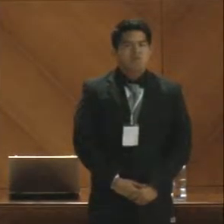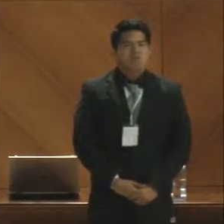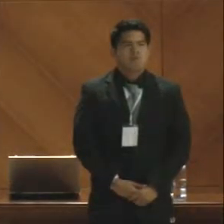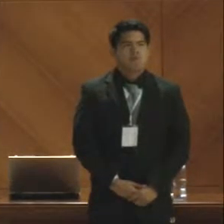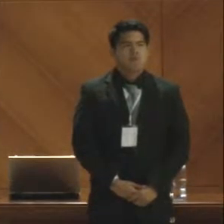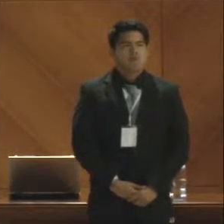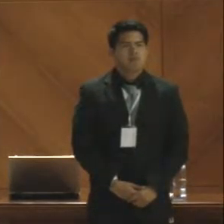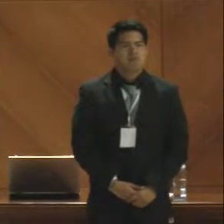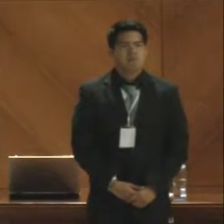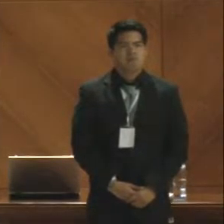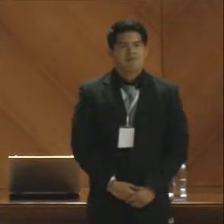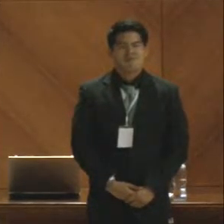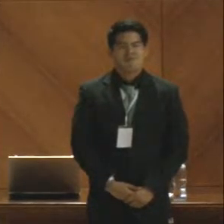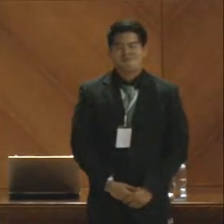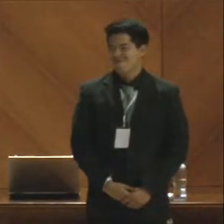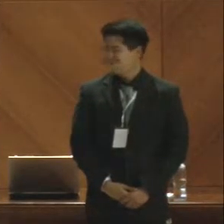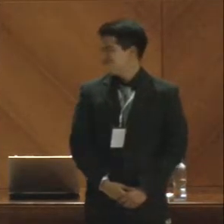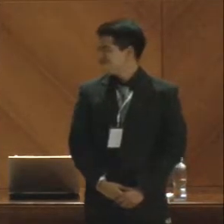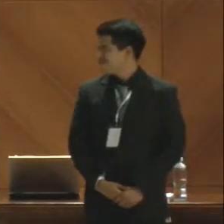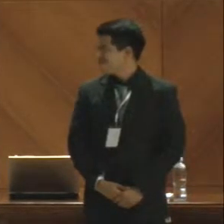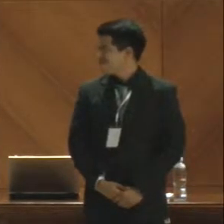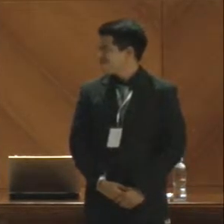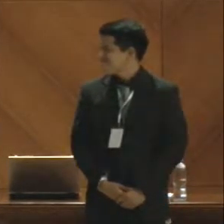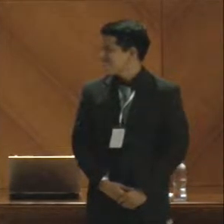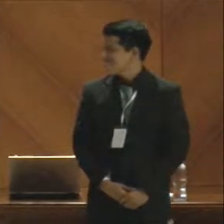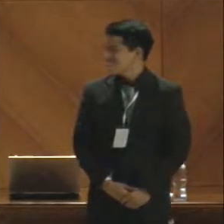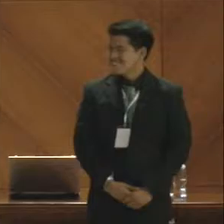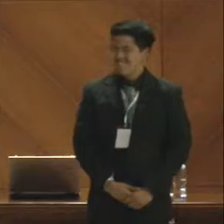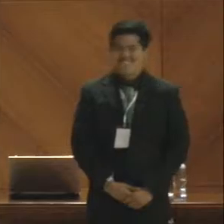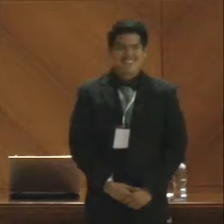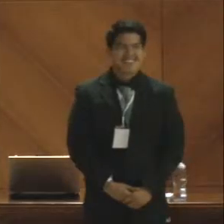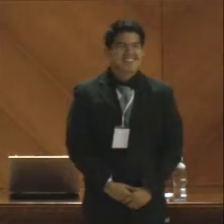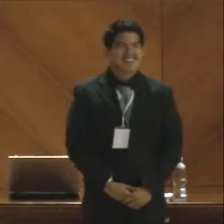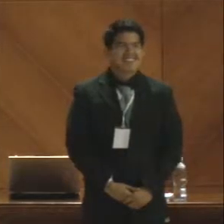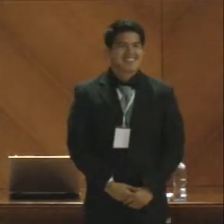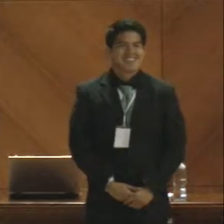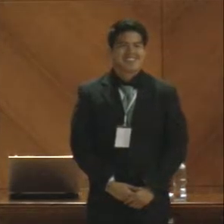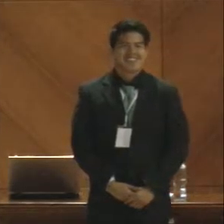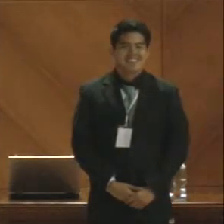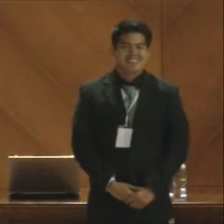Ya se durmió otra vez el compañero de las diapositivas, ¿no? Ah, gracias.